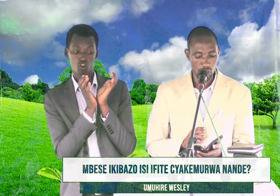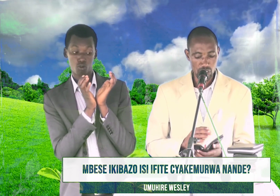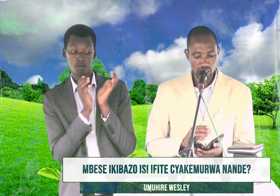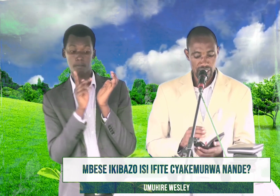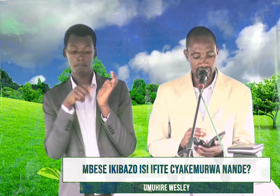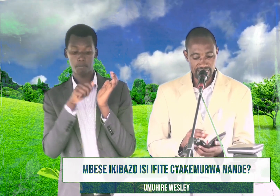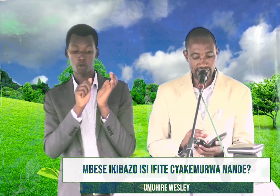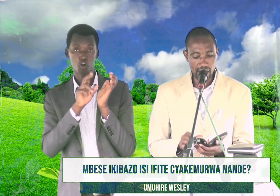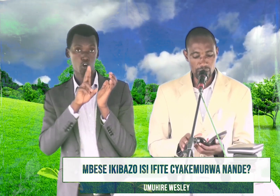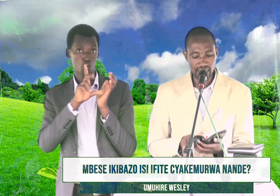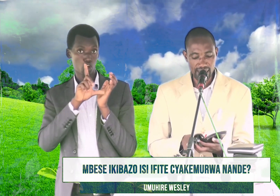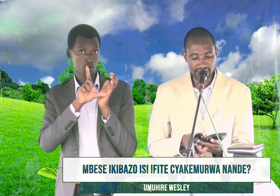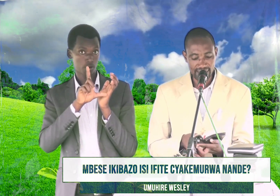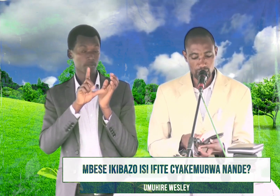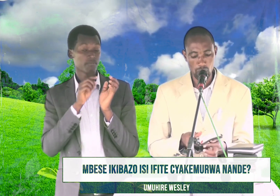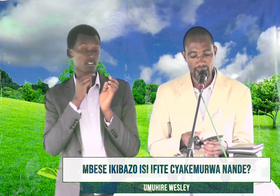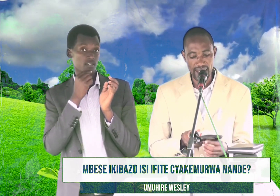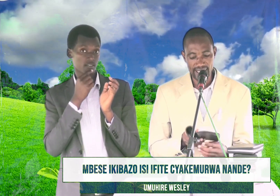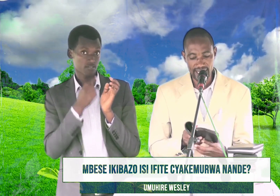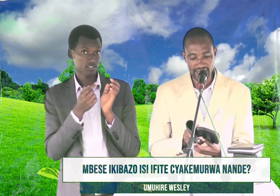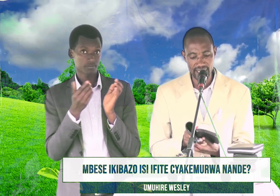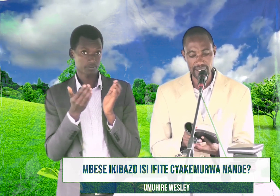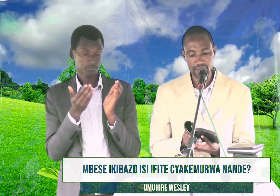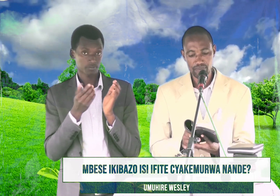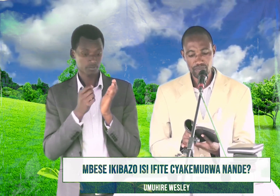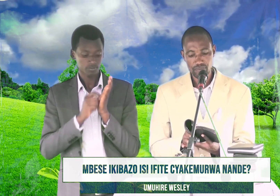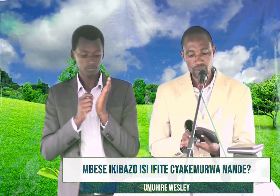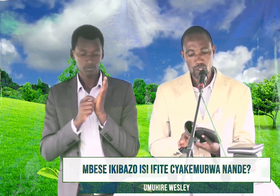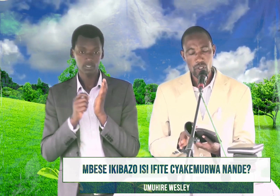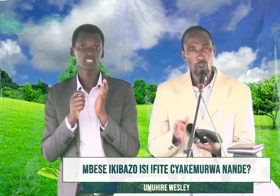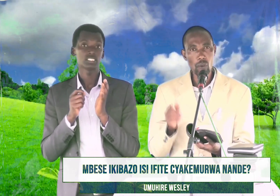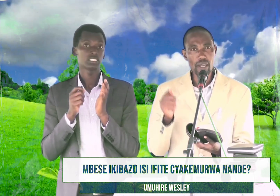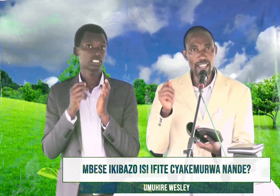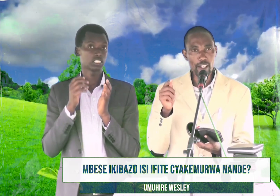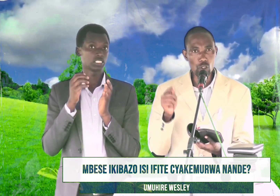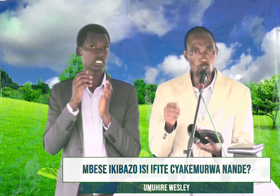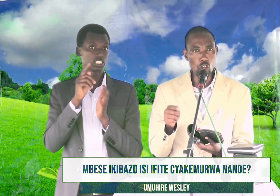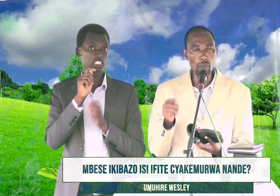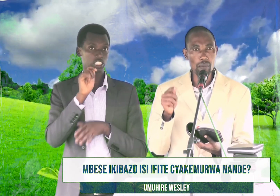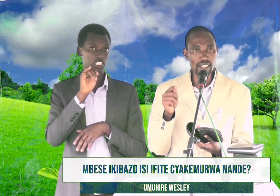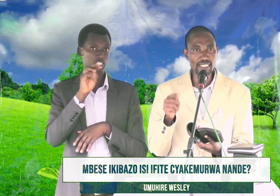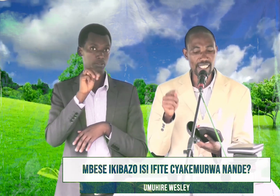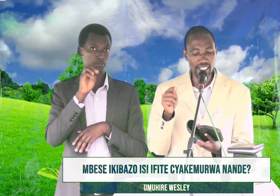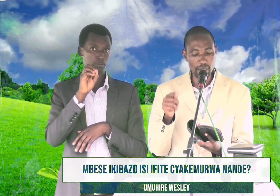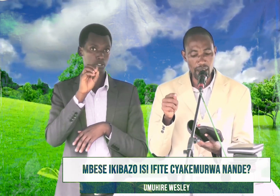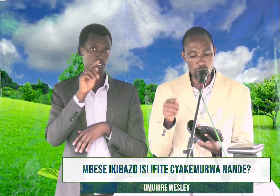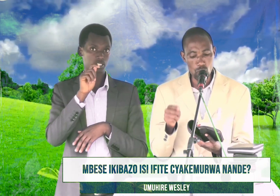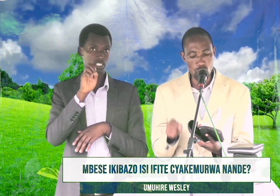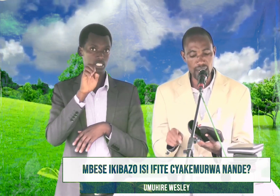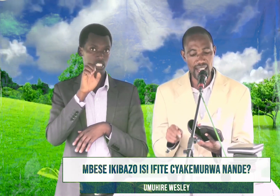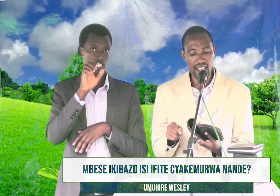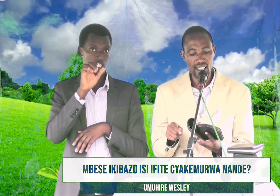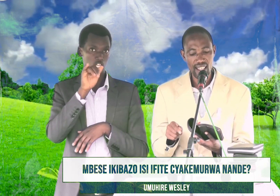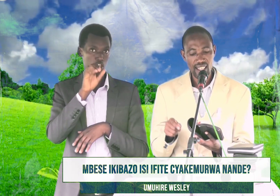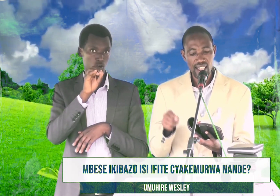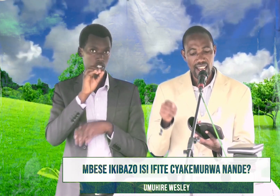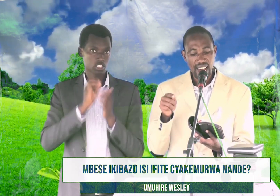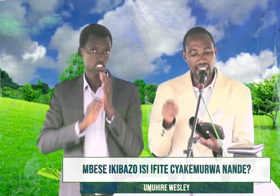Timoteyo, igice cyaho cya gatatu arandika ati, umenye yuko mu minsi